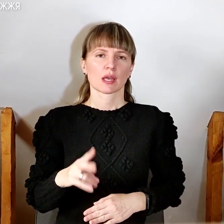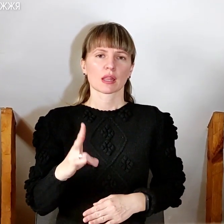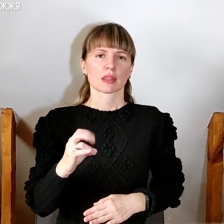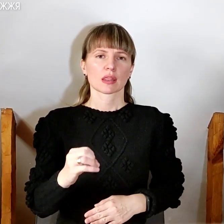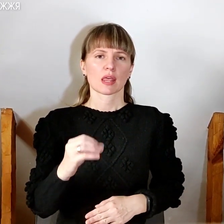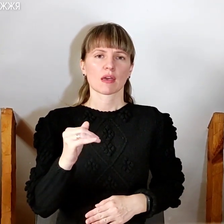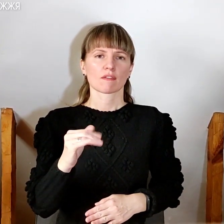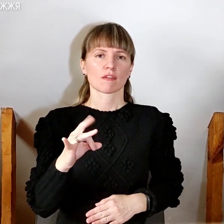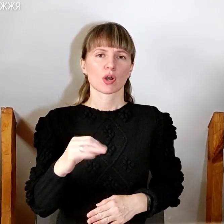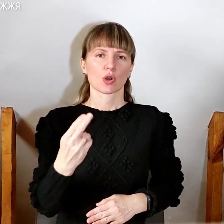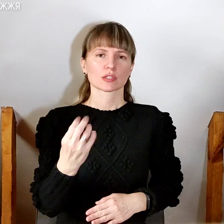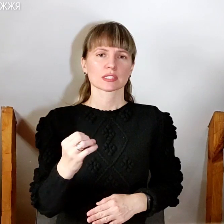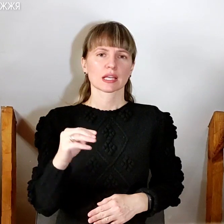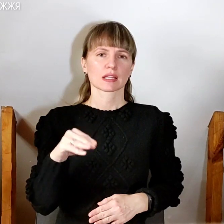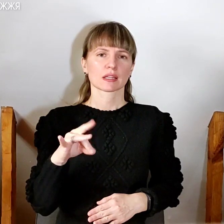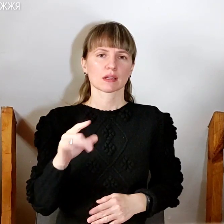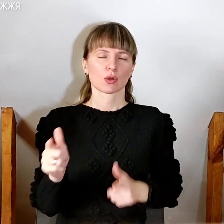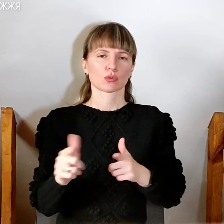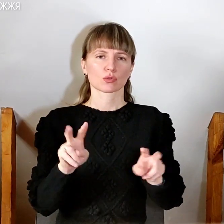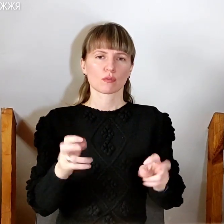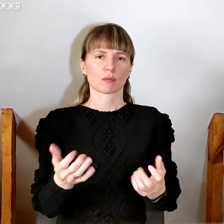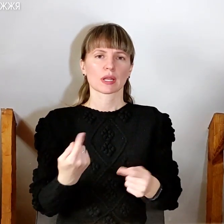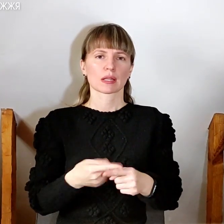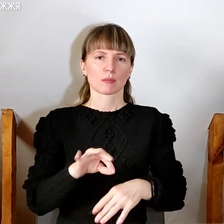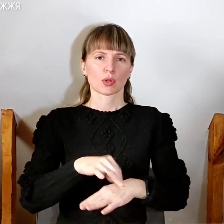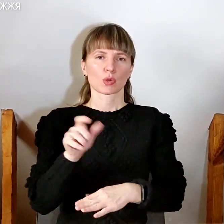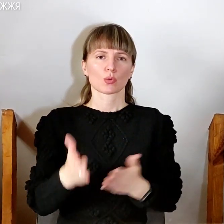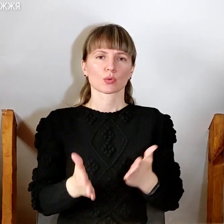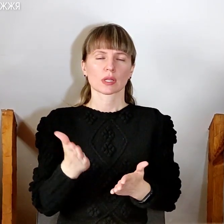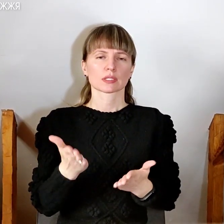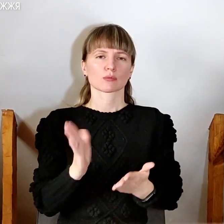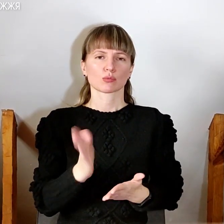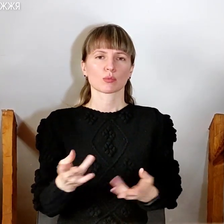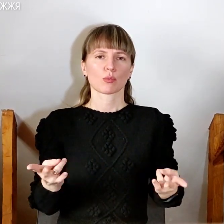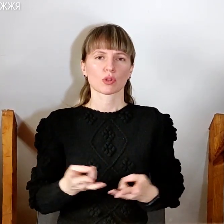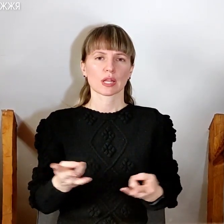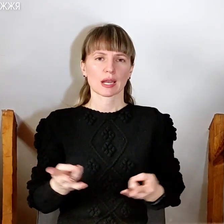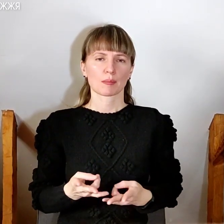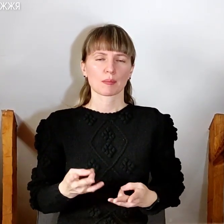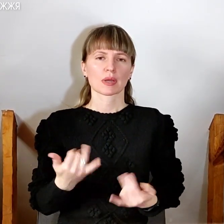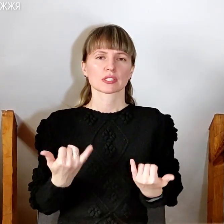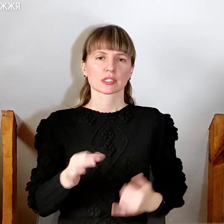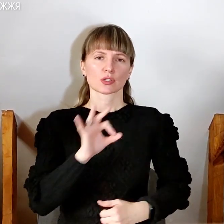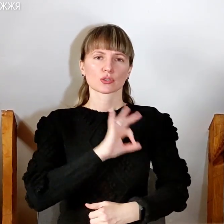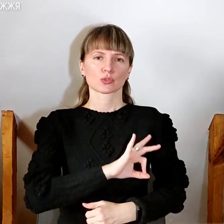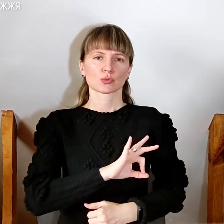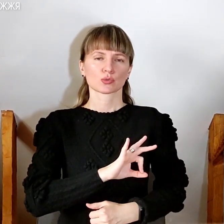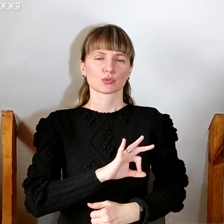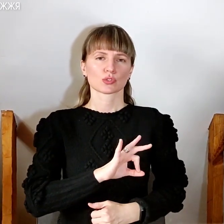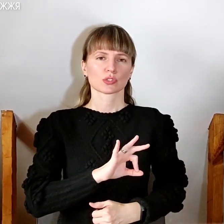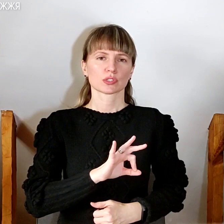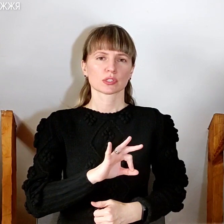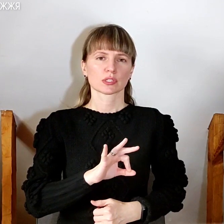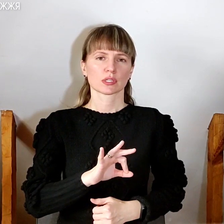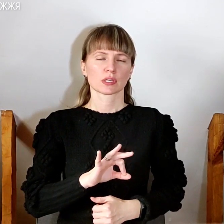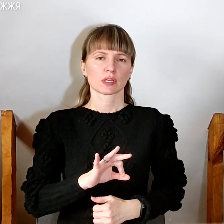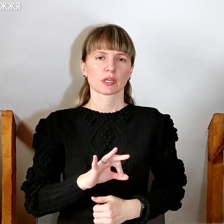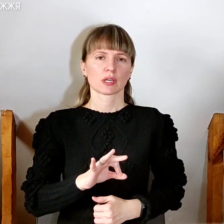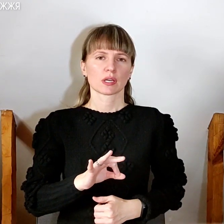пацієнтів, якщо буде потреба. Тобто зараз я, користуючись люб'язно